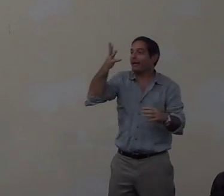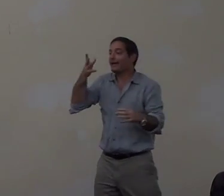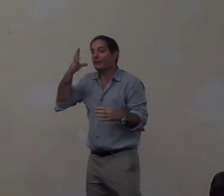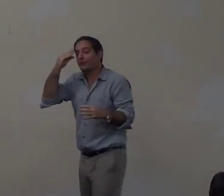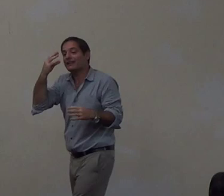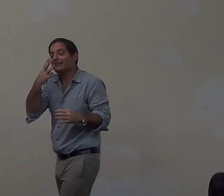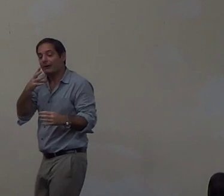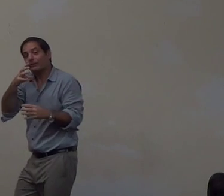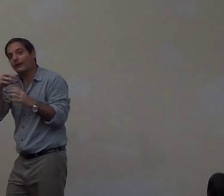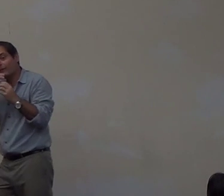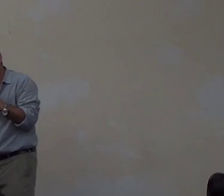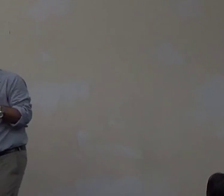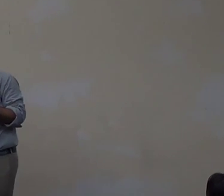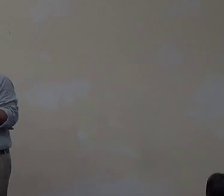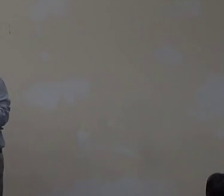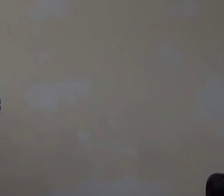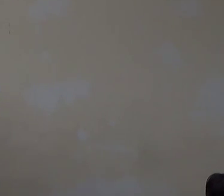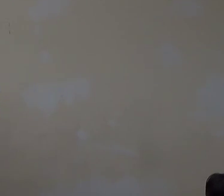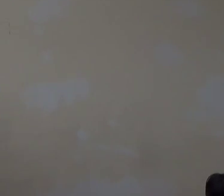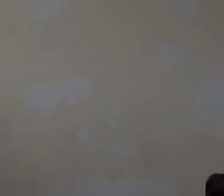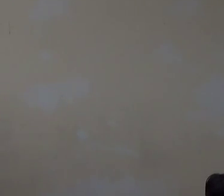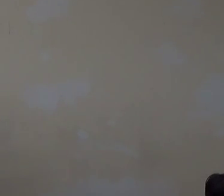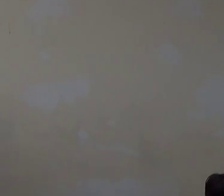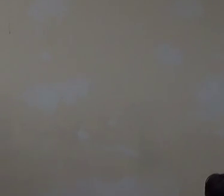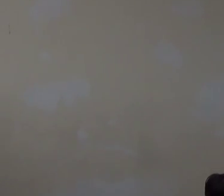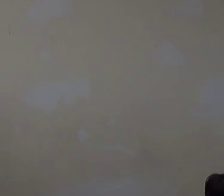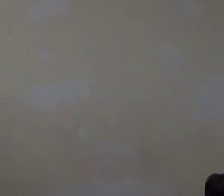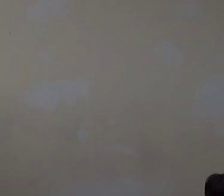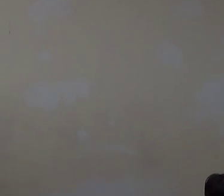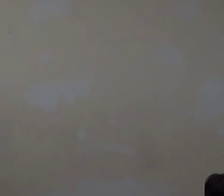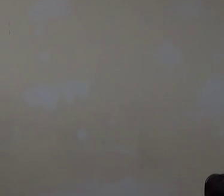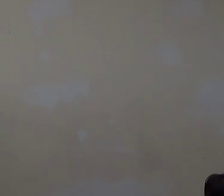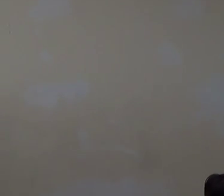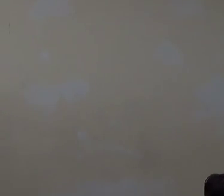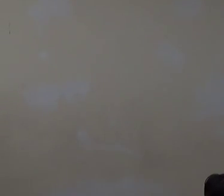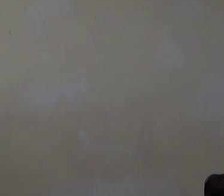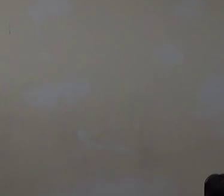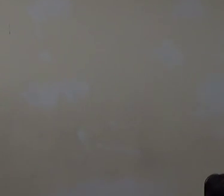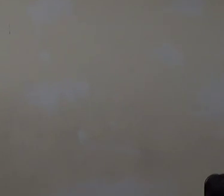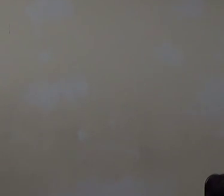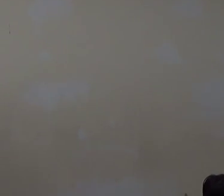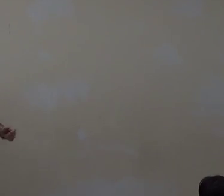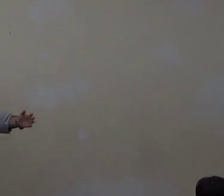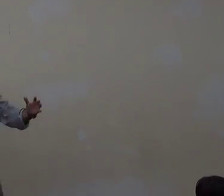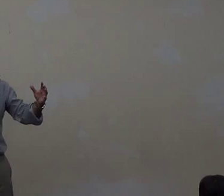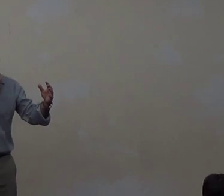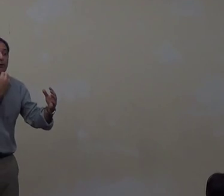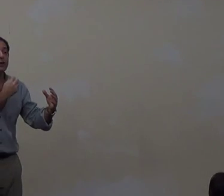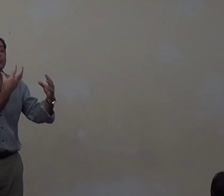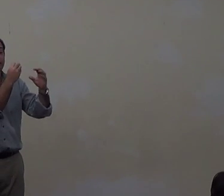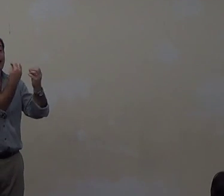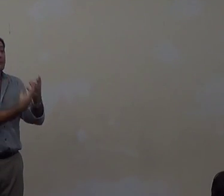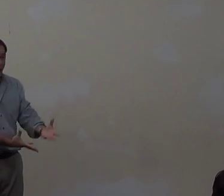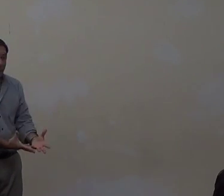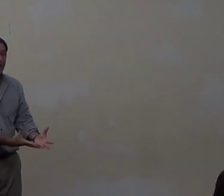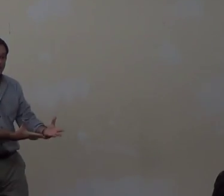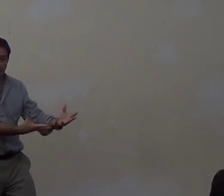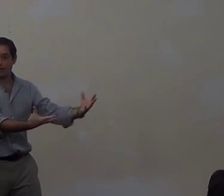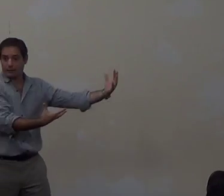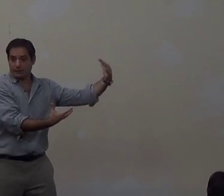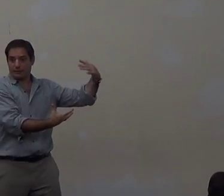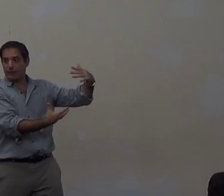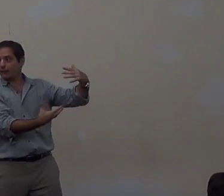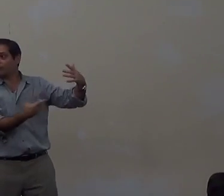Pero después que Moisés estaba todavía viejo, ¿ok? Cuando iban 6 horas y bajaba, y empezaban los judíos a